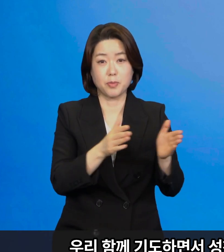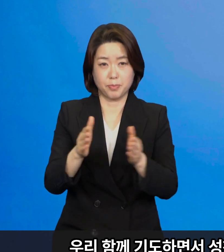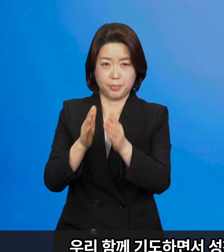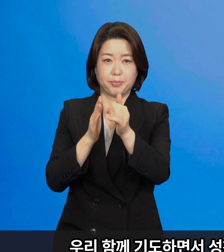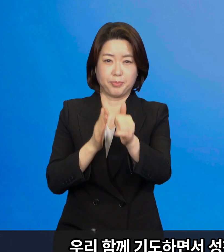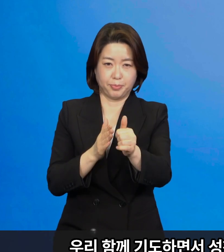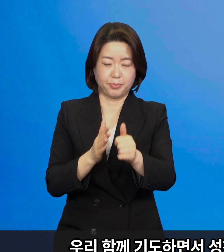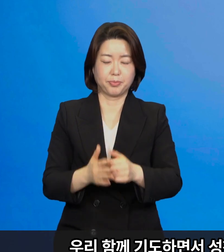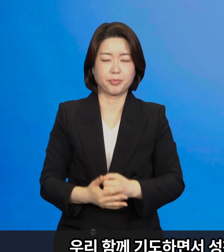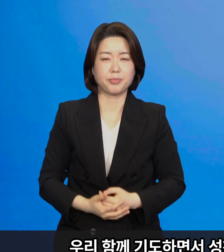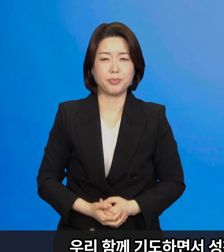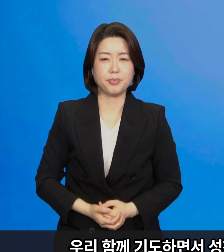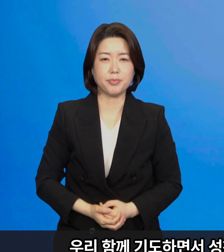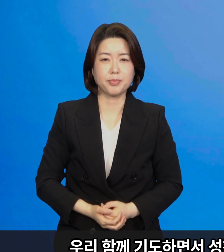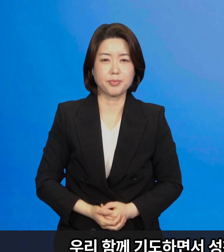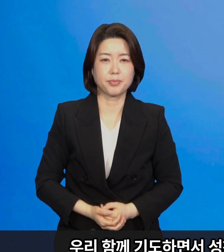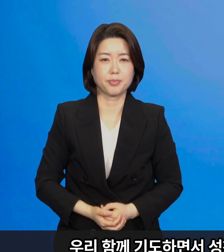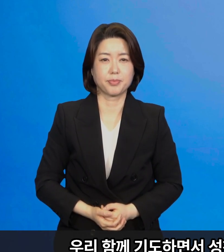하겠습니다.